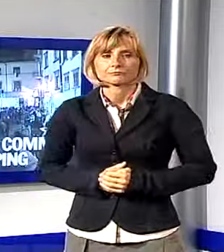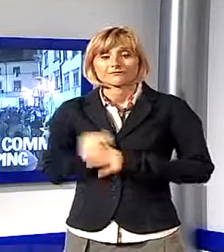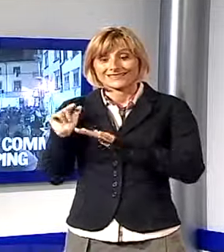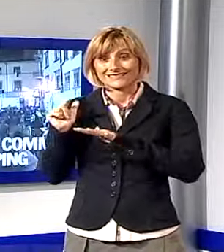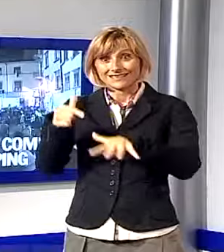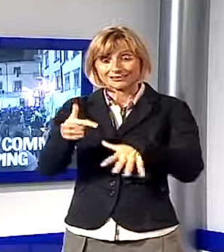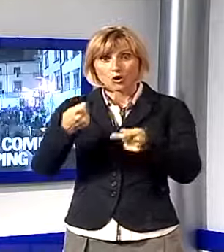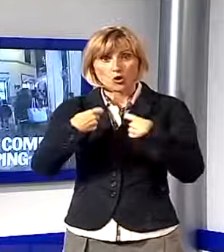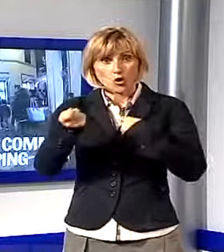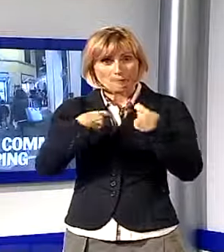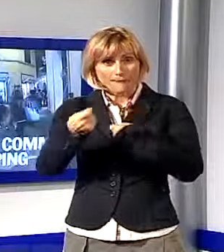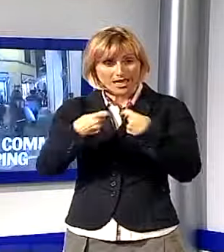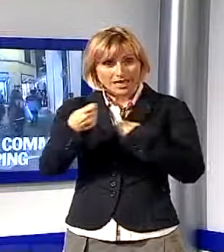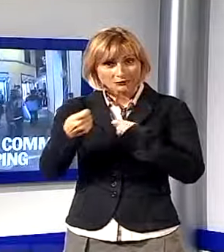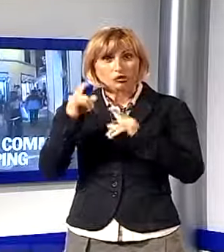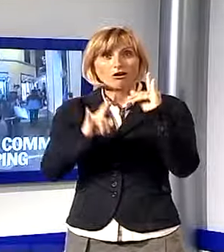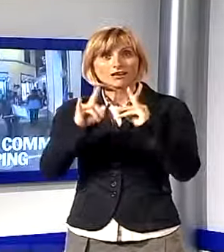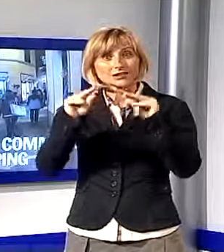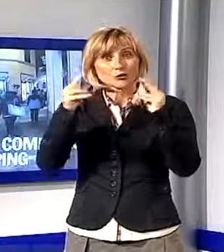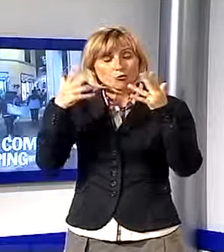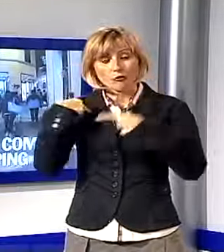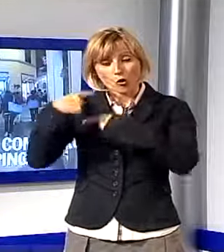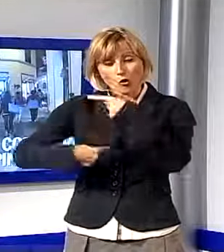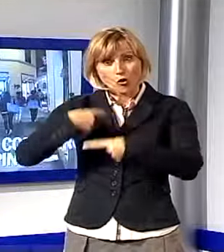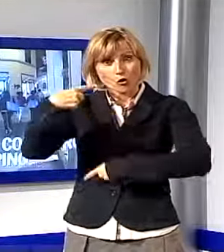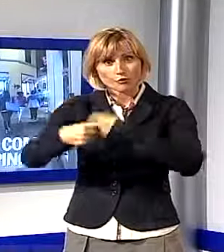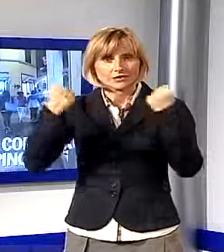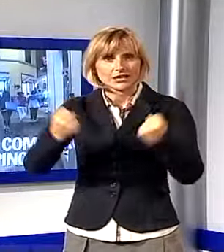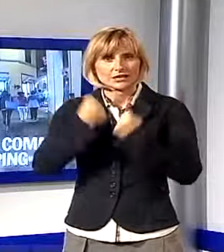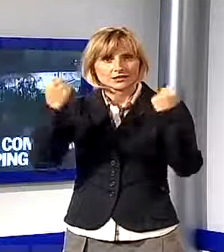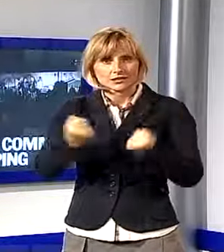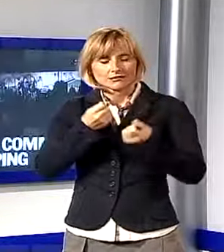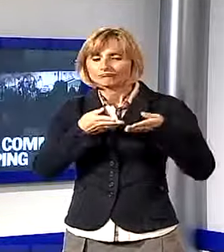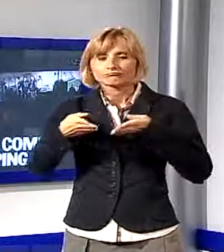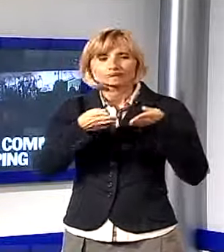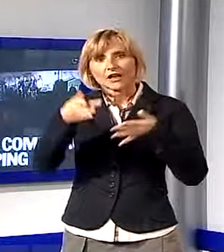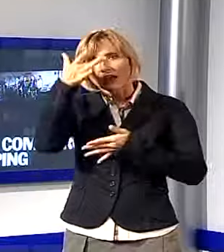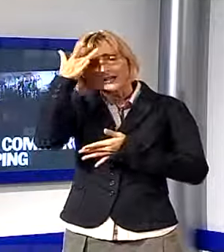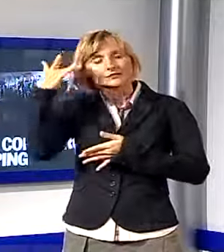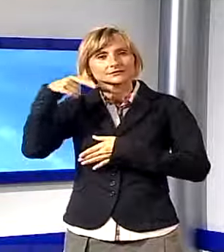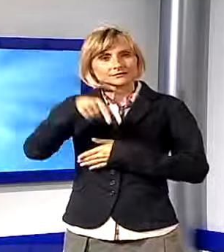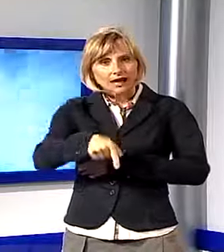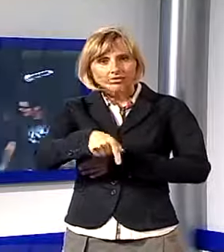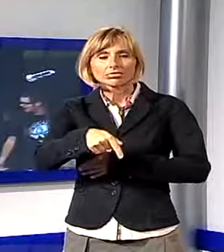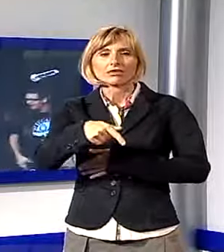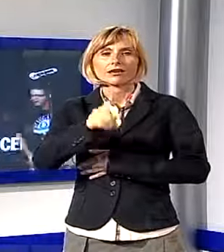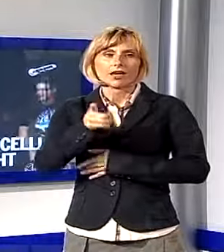commercio, non solo shopping, a Castelnuovo continua l'iniziativa che anima l'estate garfagnina. In 5.000